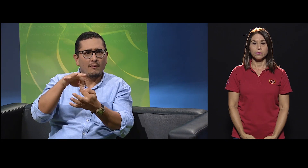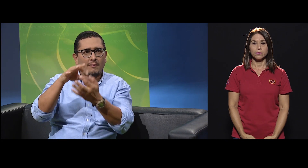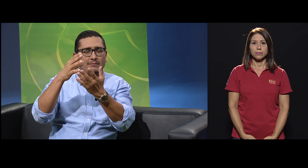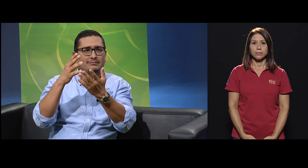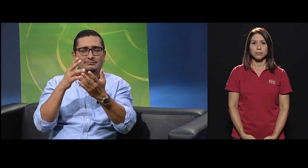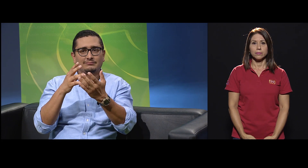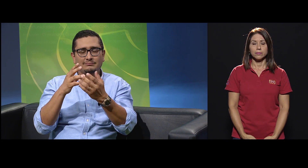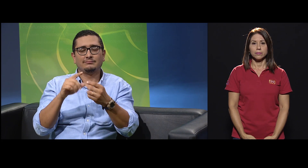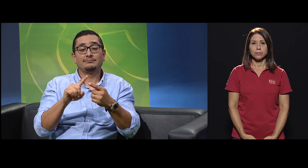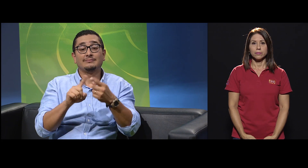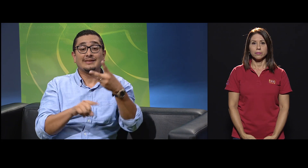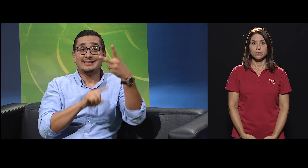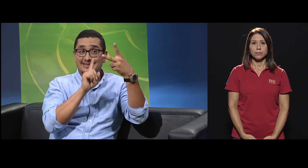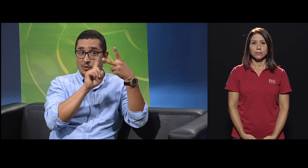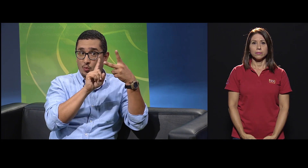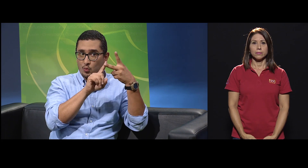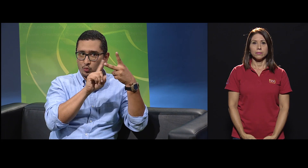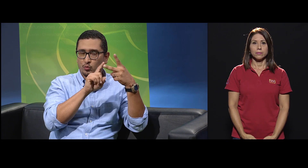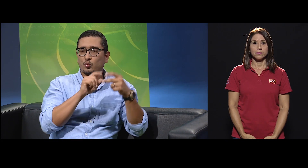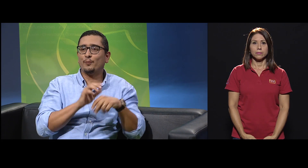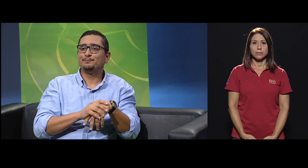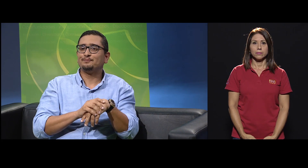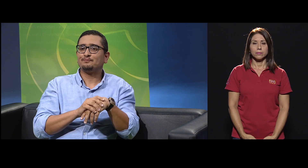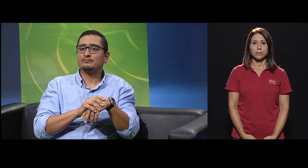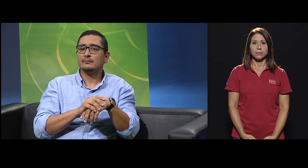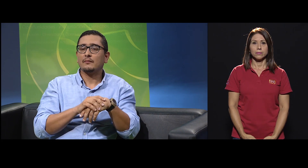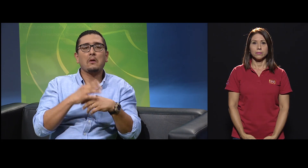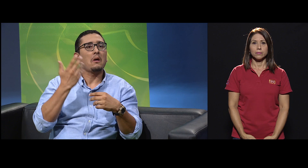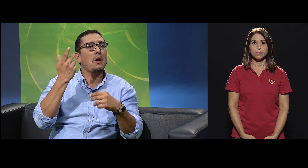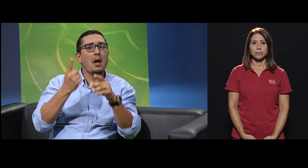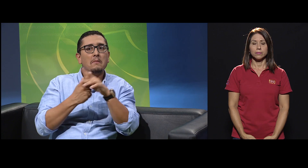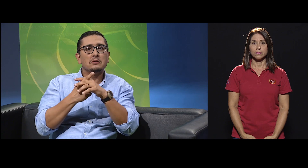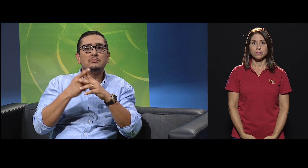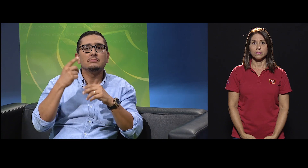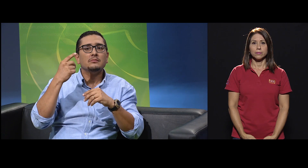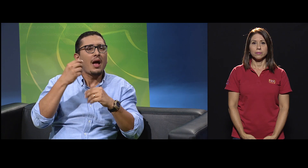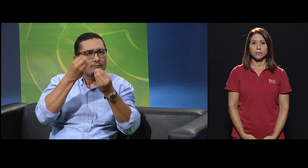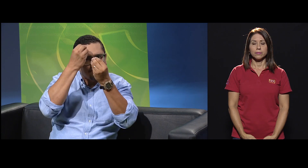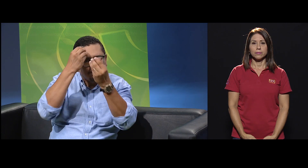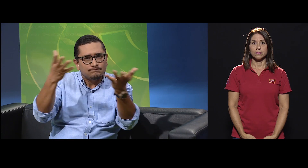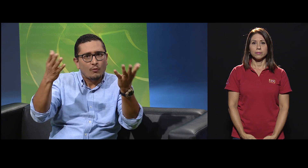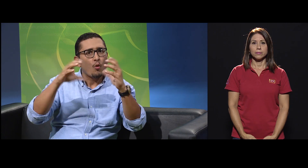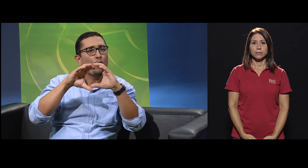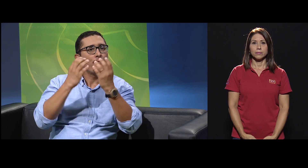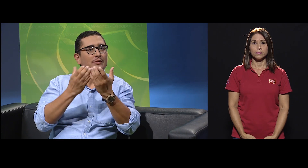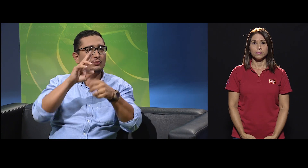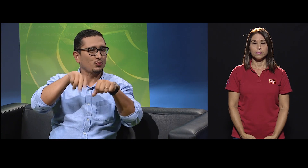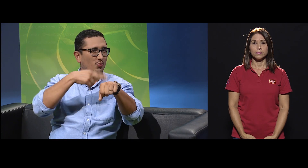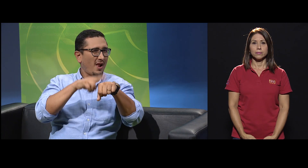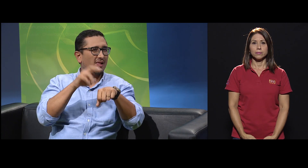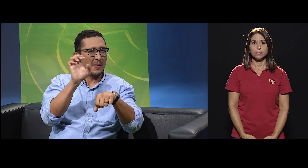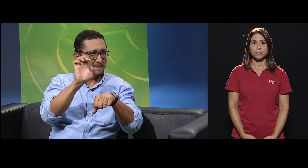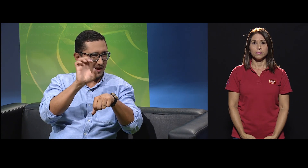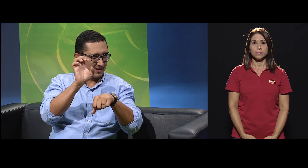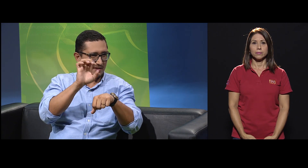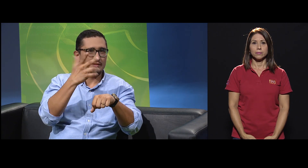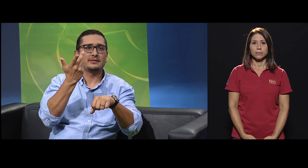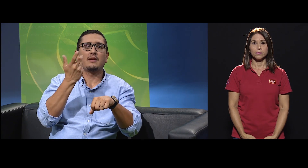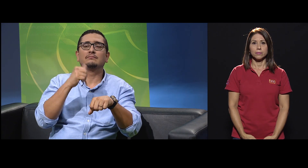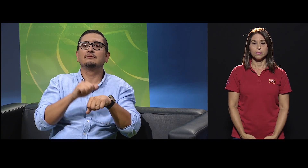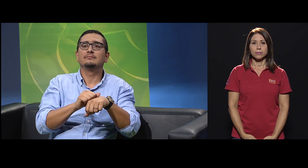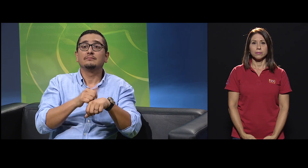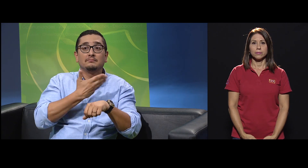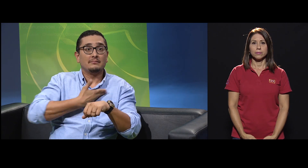subtítulos. O si presentan los subtítulos, no hay relación de ellos en cuanto a las conversaciones que se están llevando a cabo. Además,